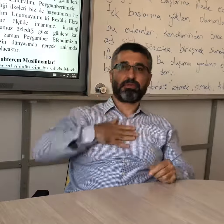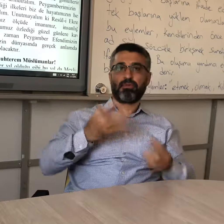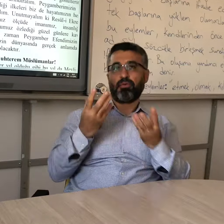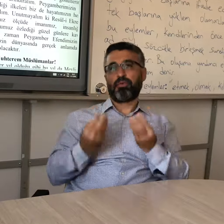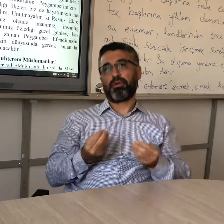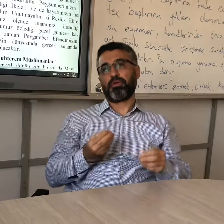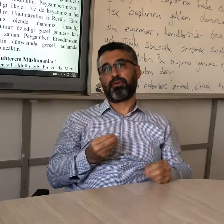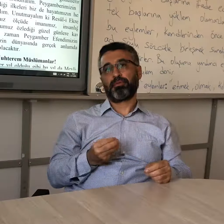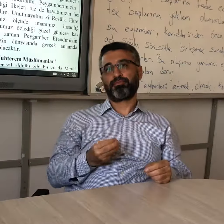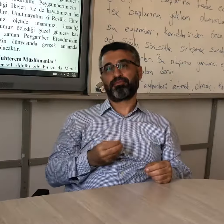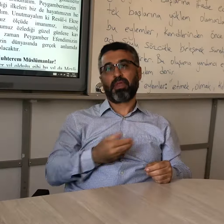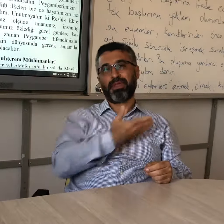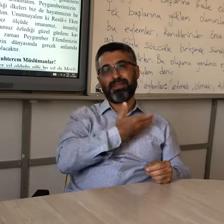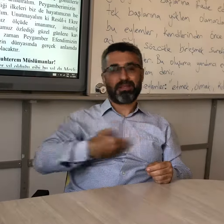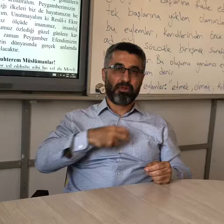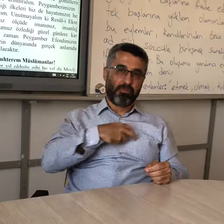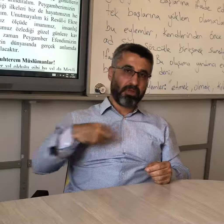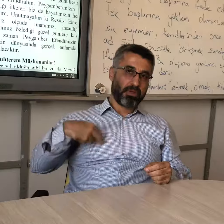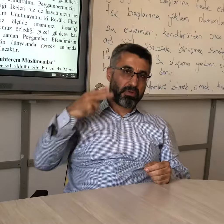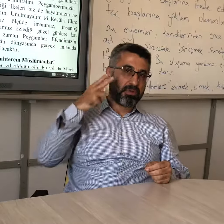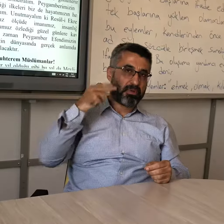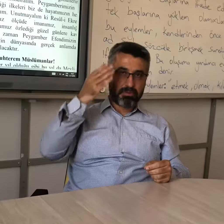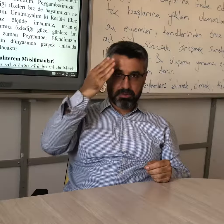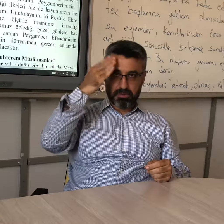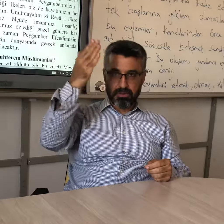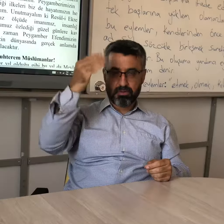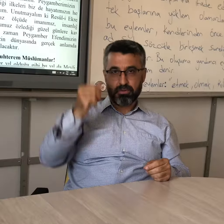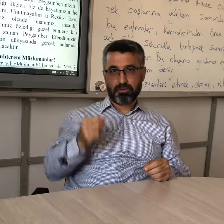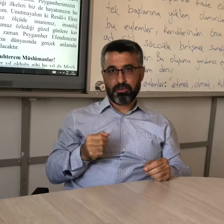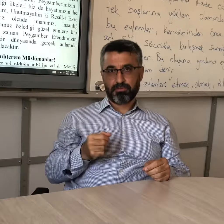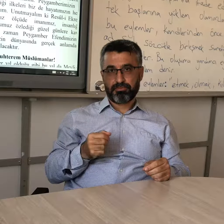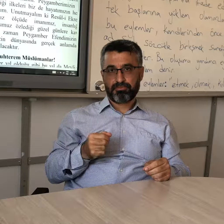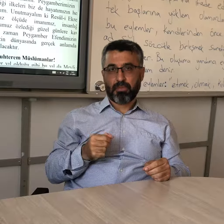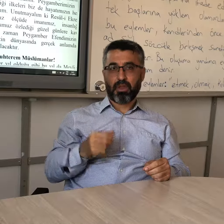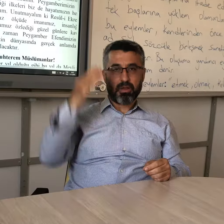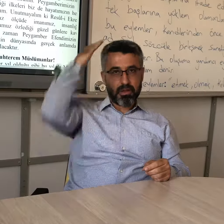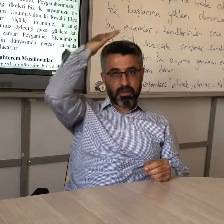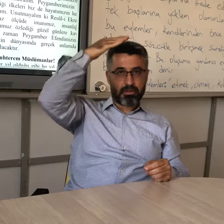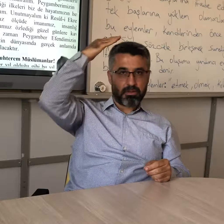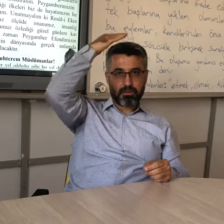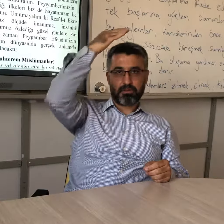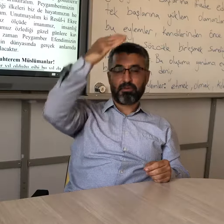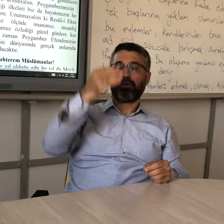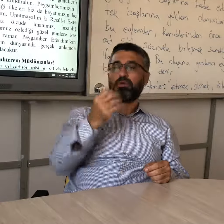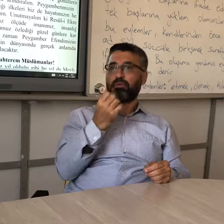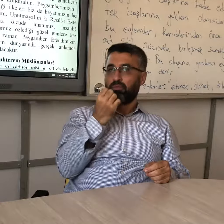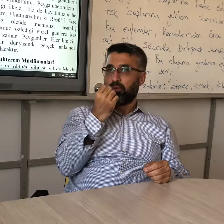sevgili Peygamberimiz, Hz. Muhammed Mustafa sallallahu aleyhi ve sellemin,